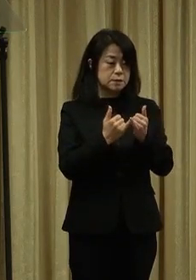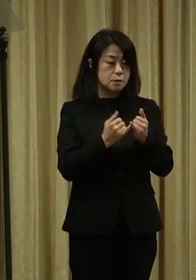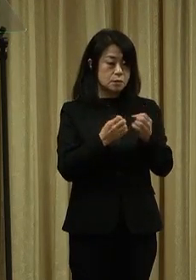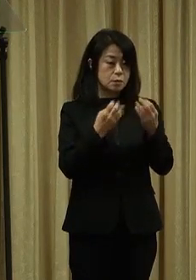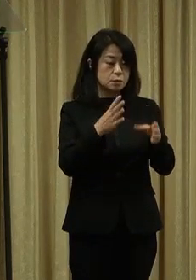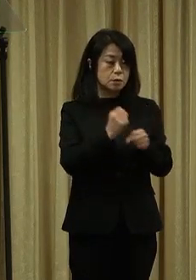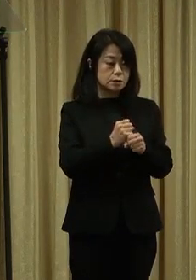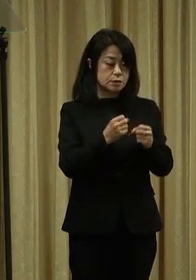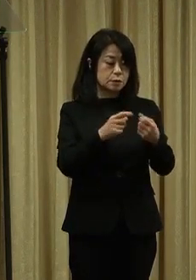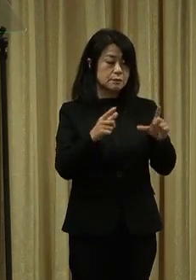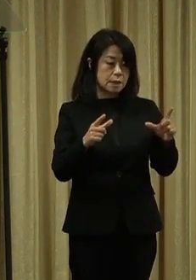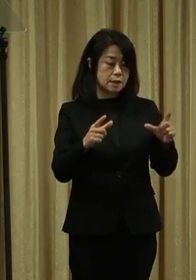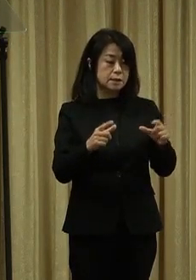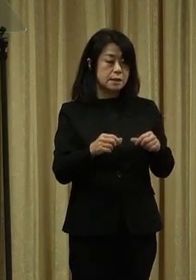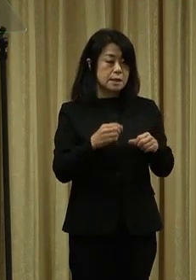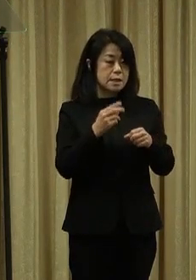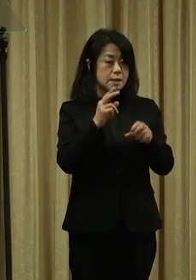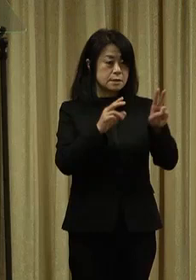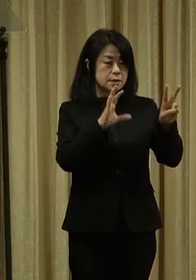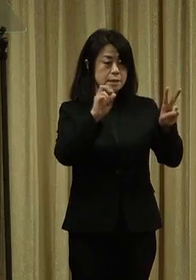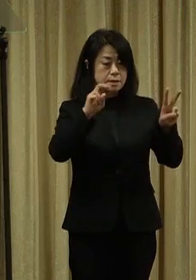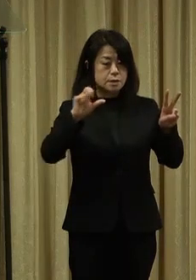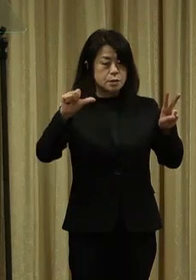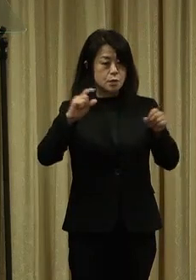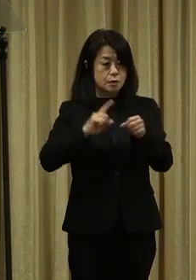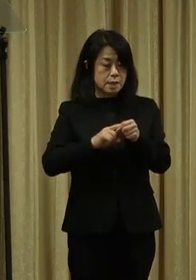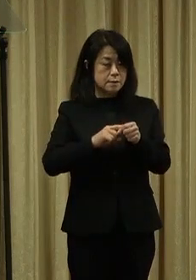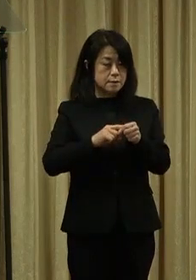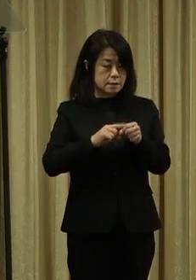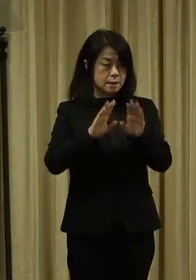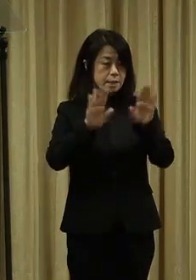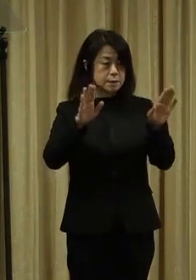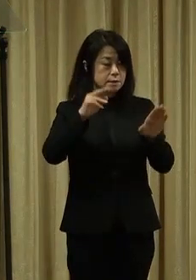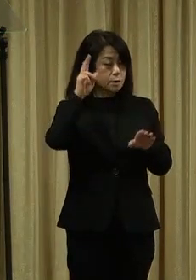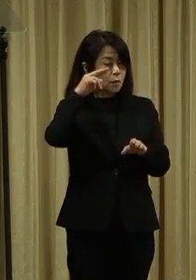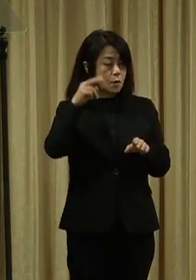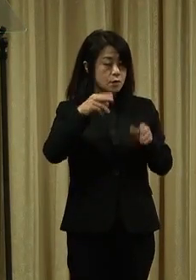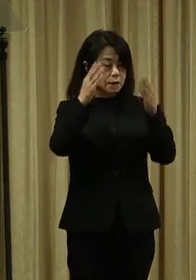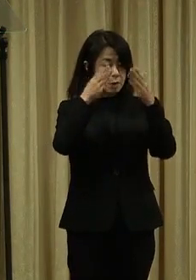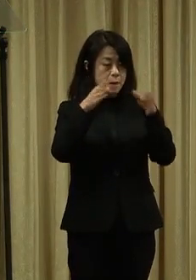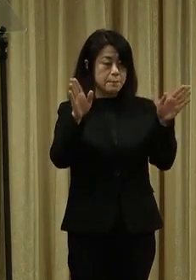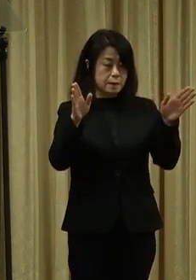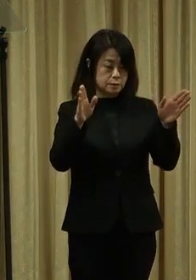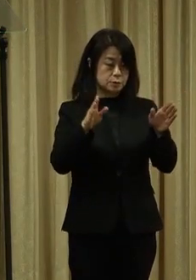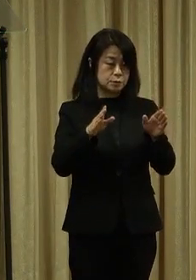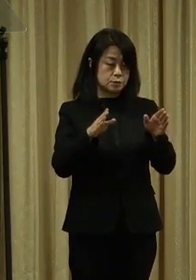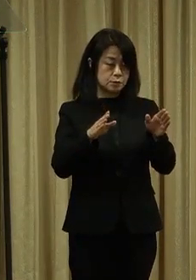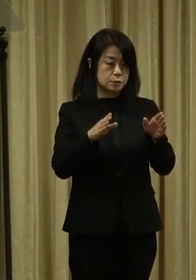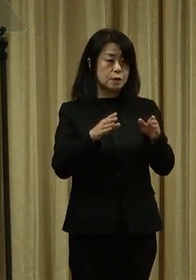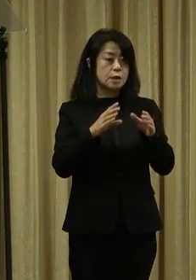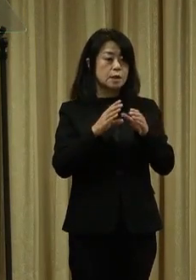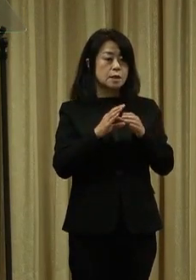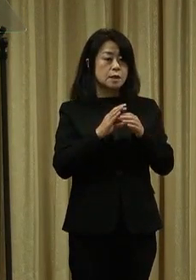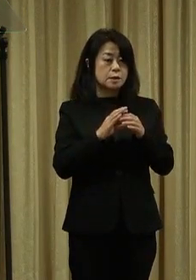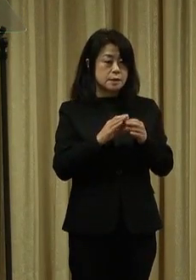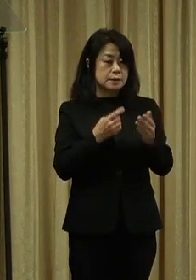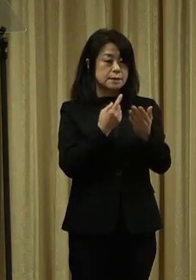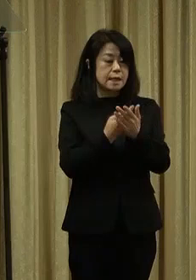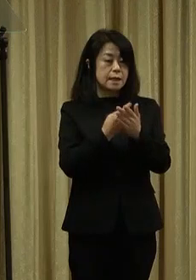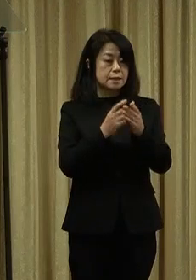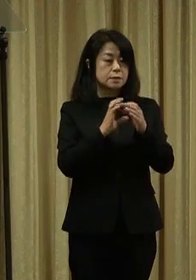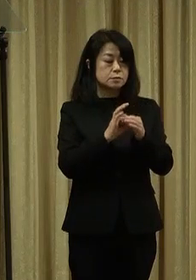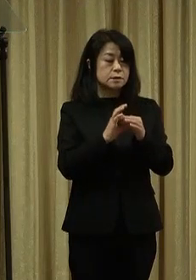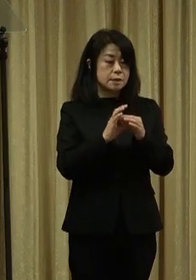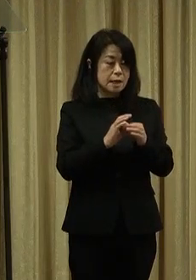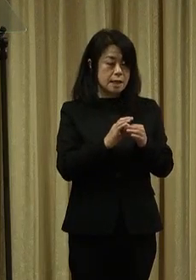。2025年に開催される大阪・関西万博への出展に向けた実施計画の策定を進める